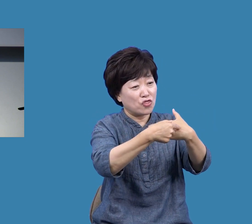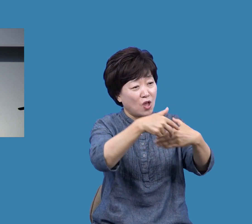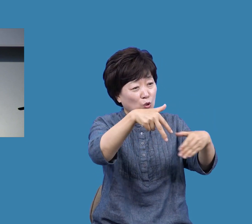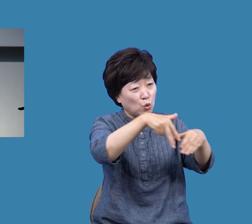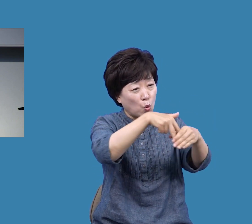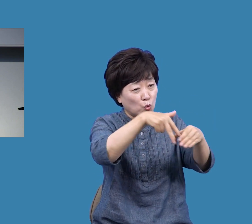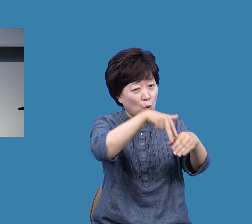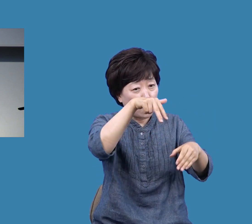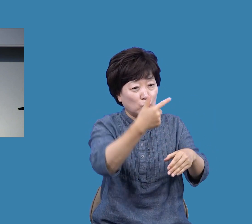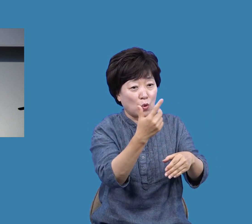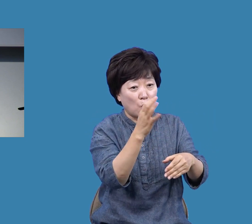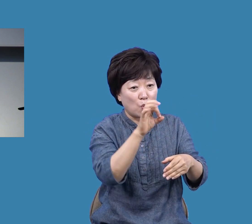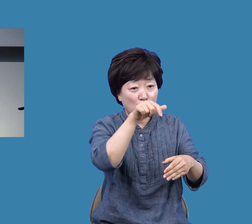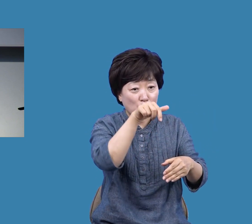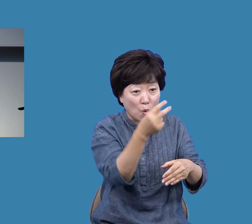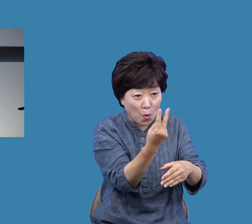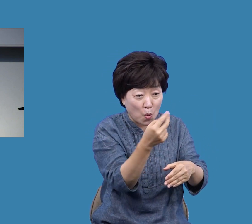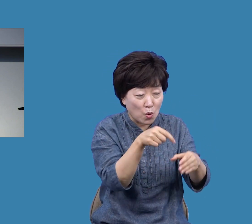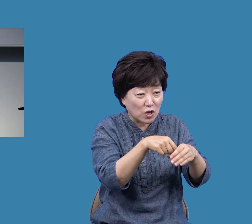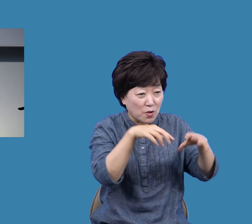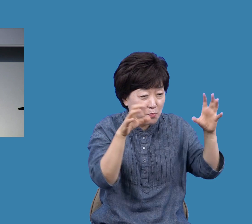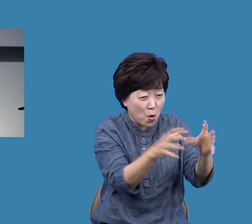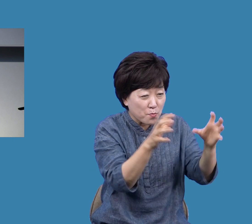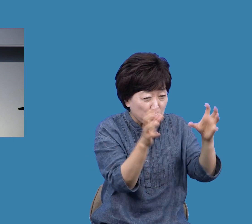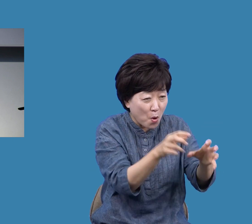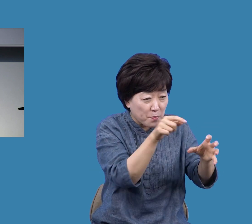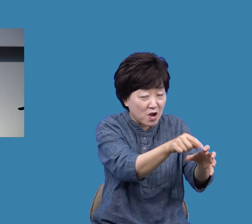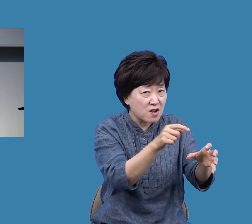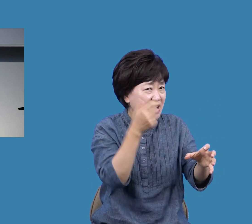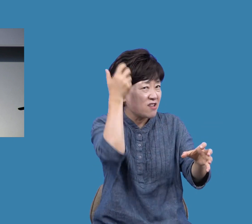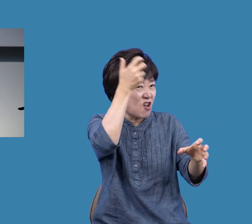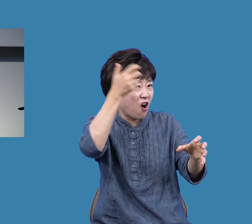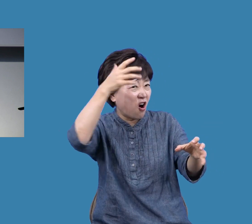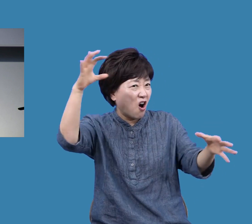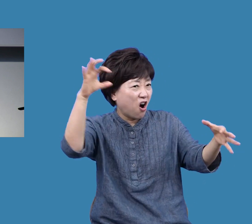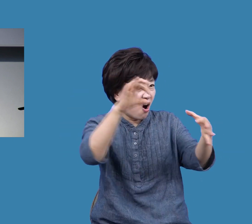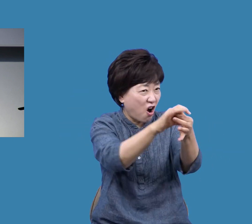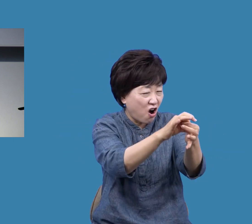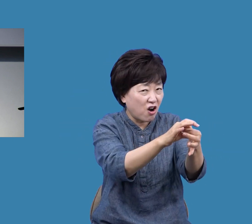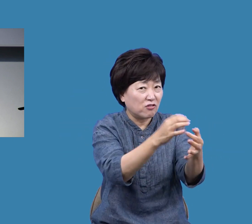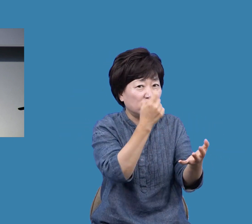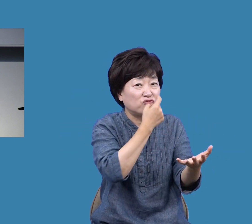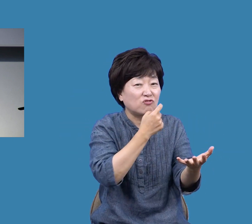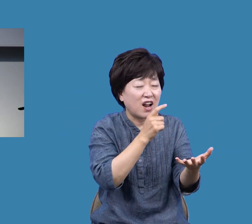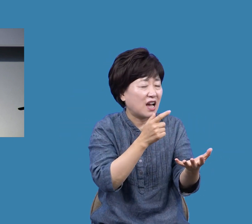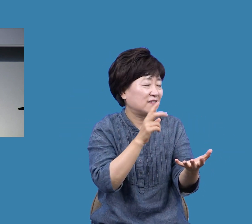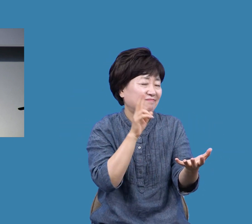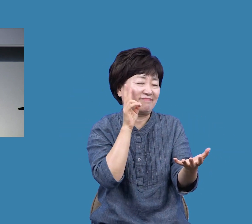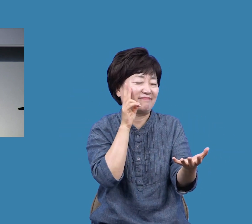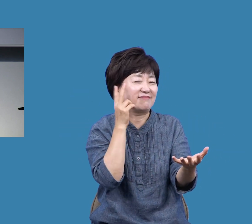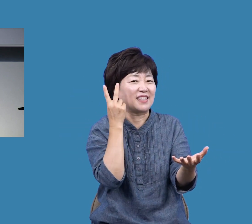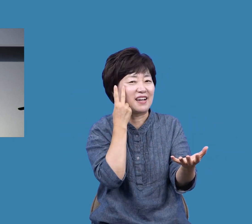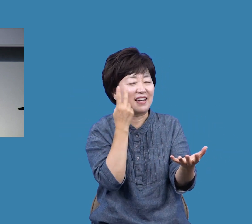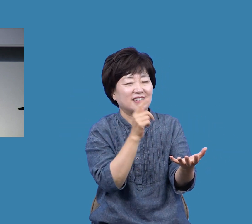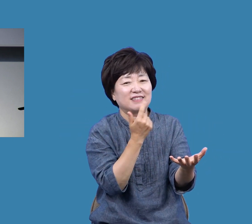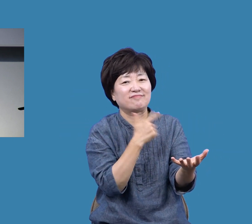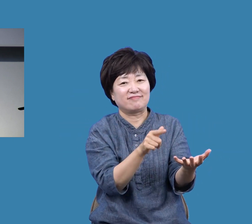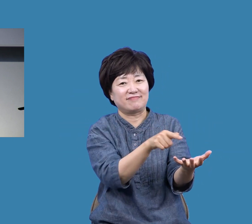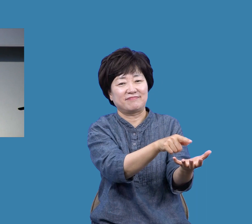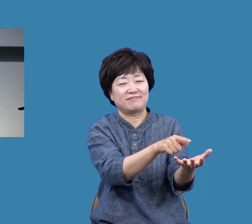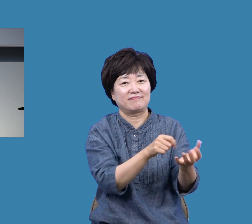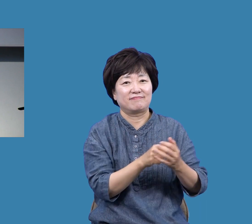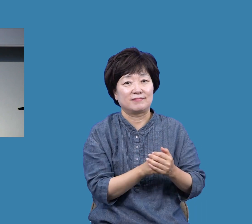것을 추구하는 어떤 영적인 종교성이지 그게 영적인 게 아니라는 거예요. 진짜 영적인 것의 가장 중요한